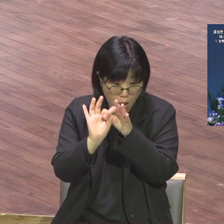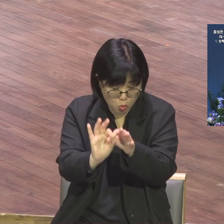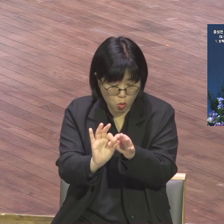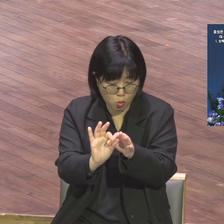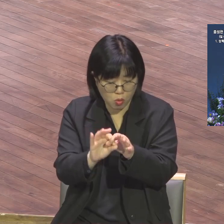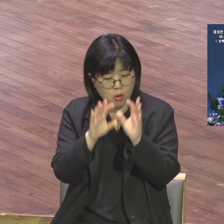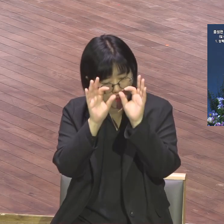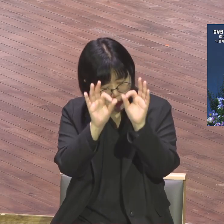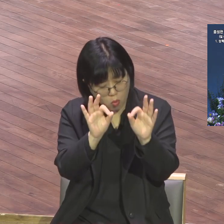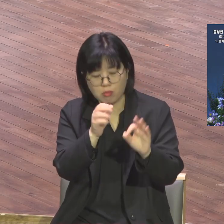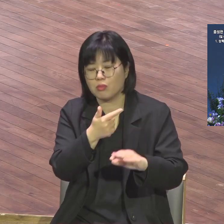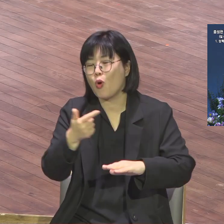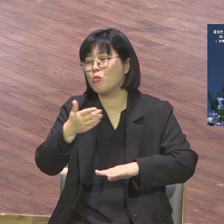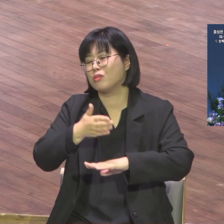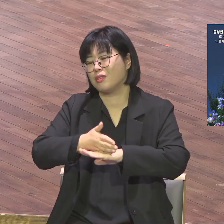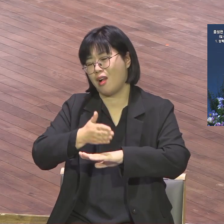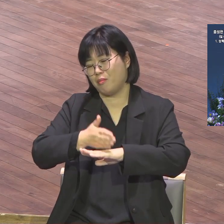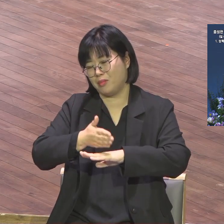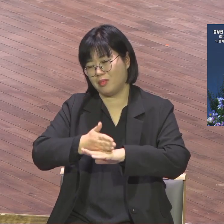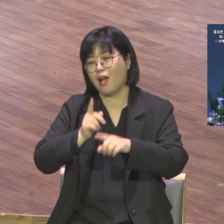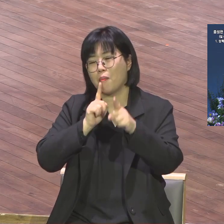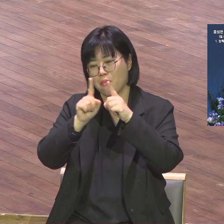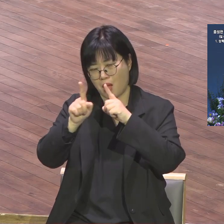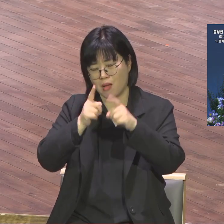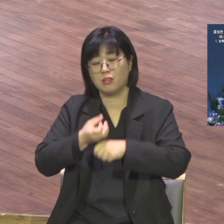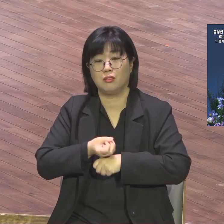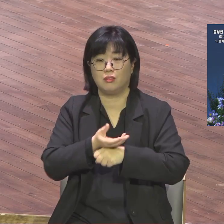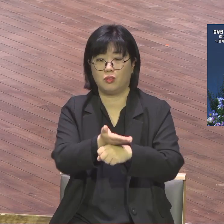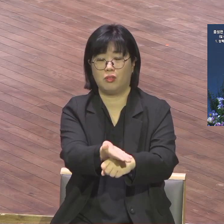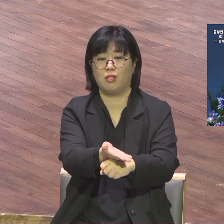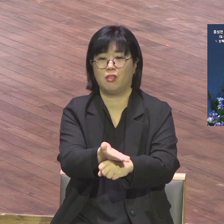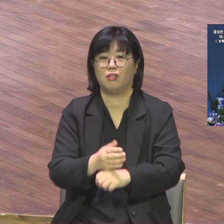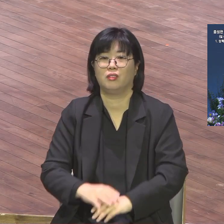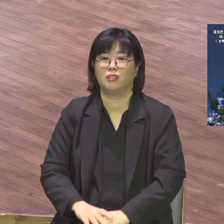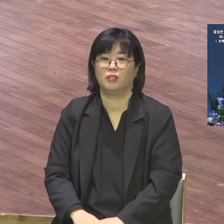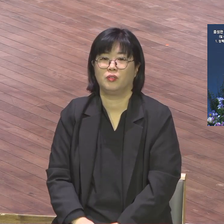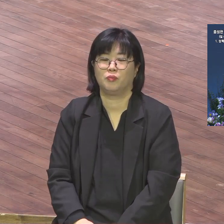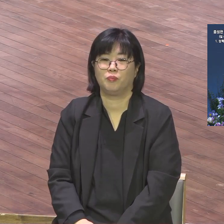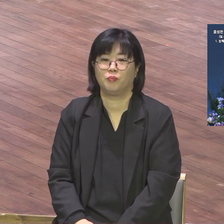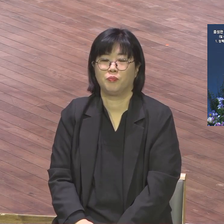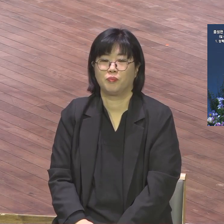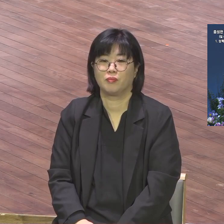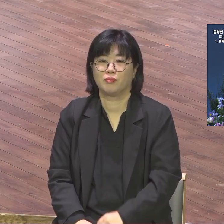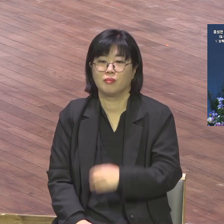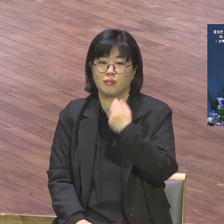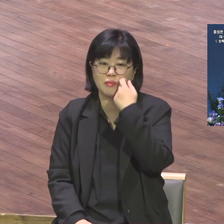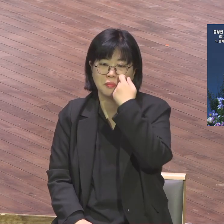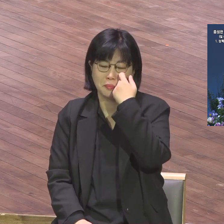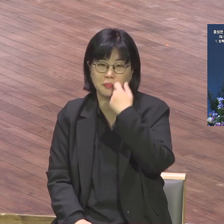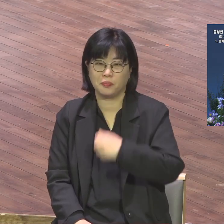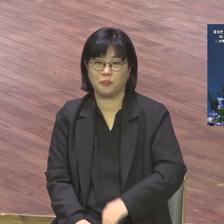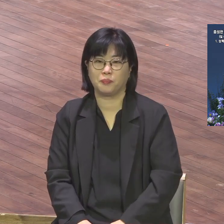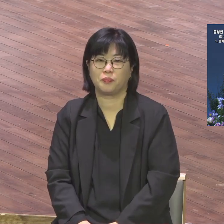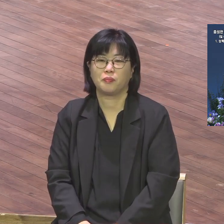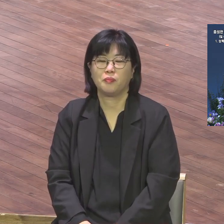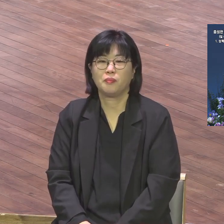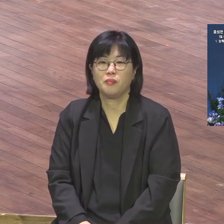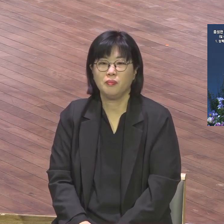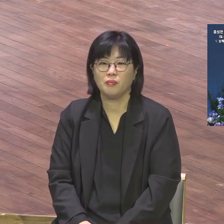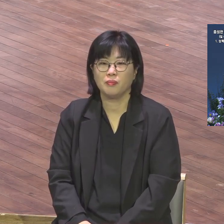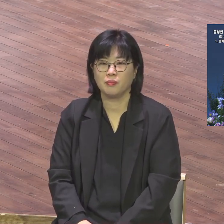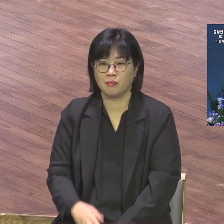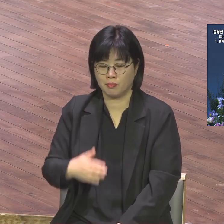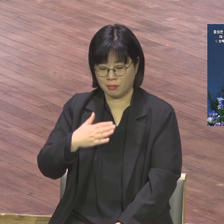사도 바울은 이런 빌립보 교회 성도들의 모습을 보면서 자신이 뭐요? 주 안에서